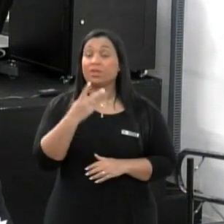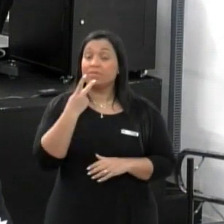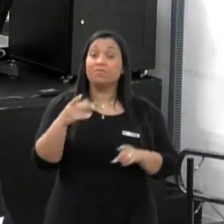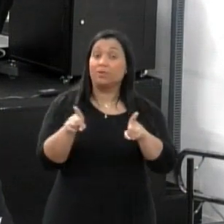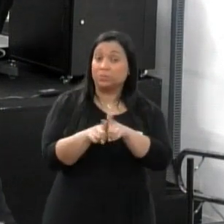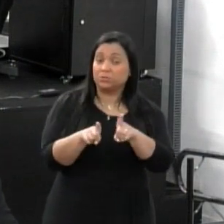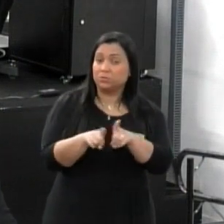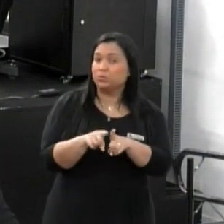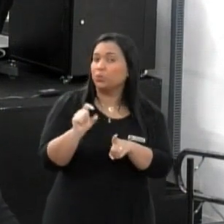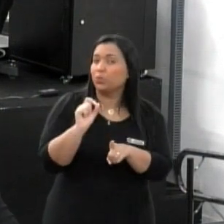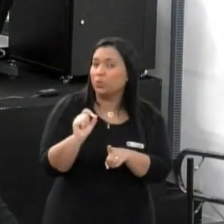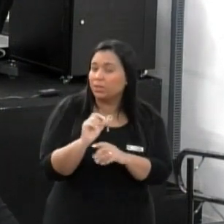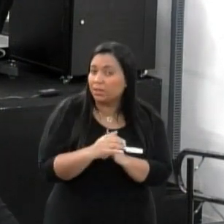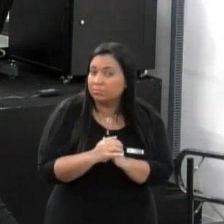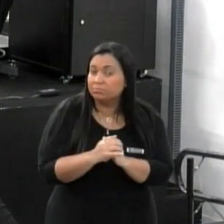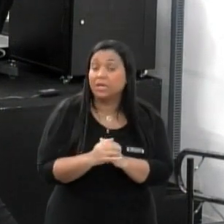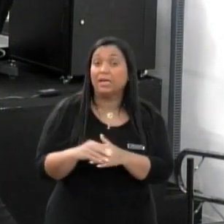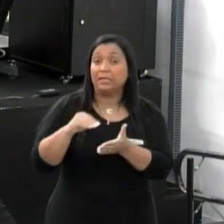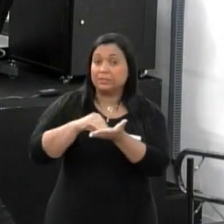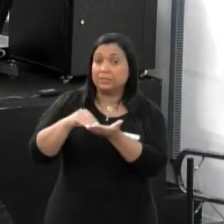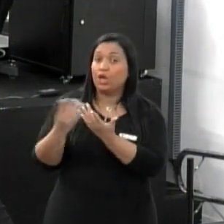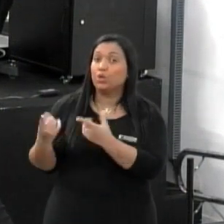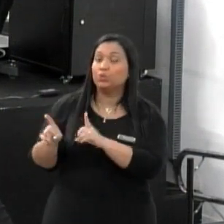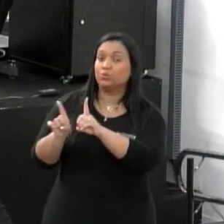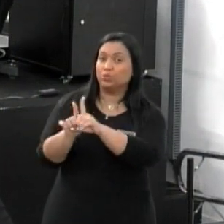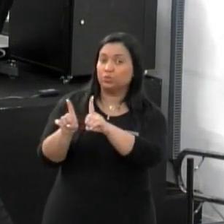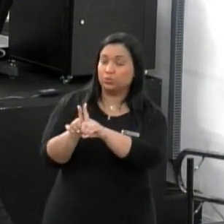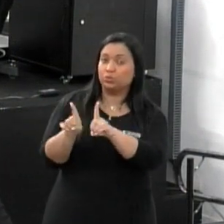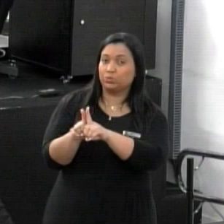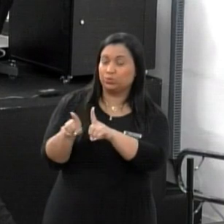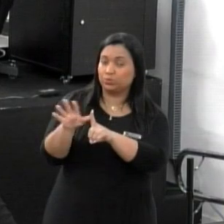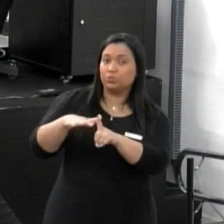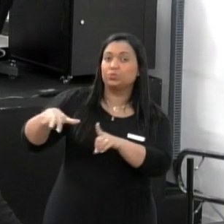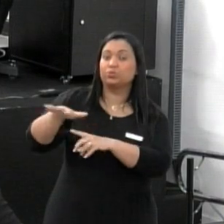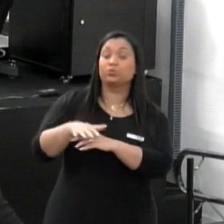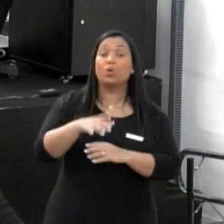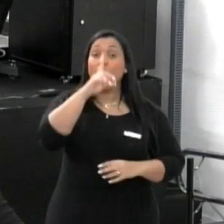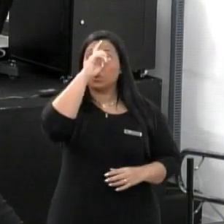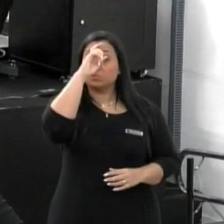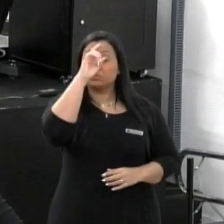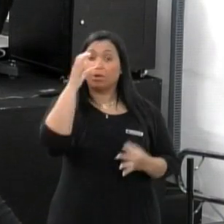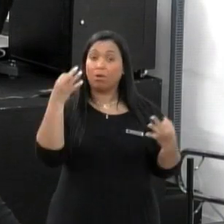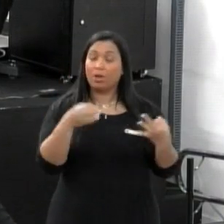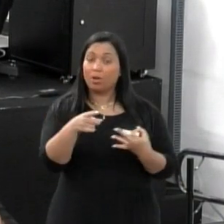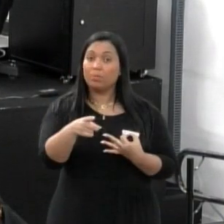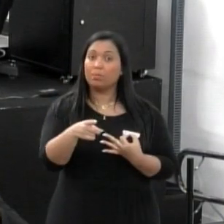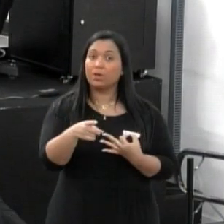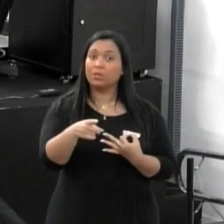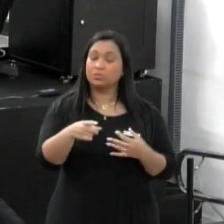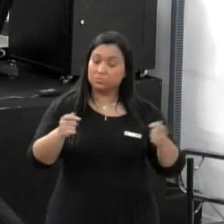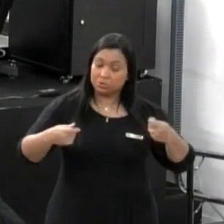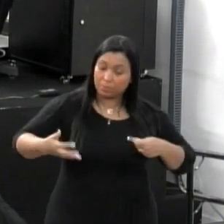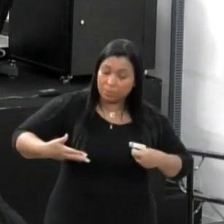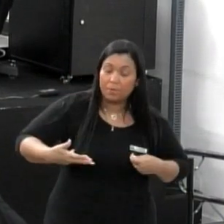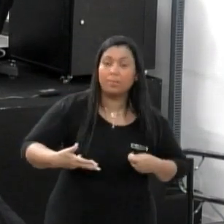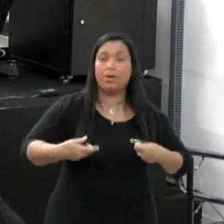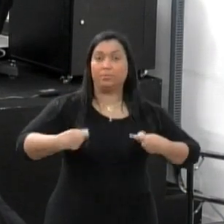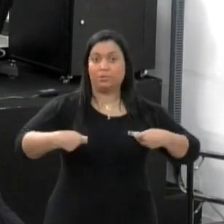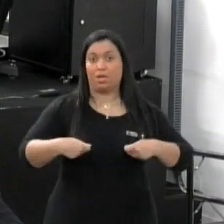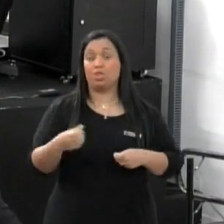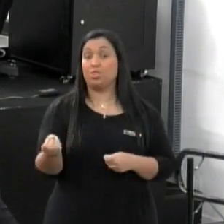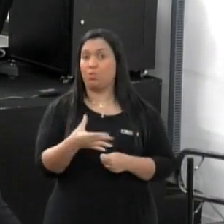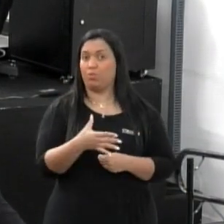o seguinte a resposta secretário juntamente com assessoria dele que o hospital realmente tem que pressionar mais Hospital Novo